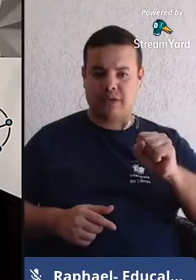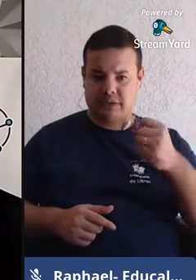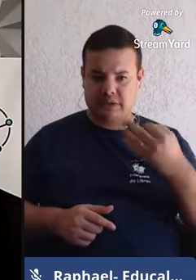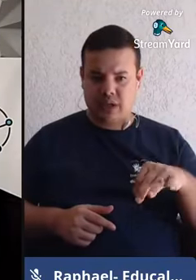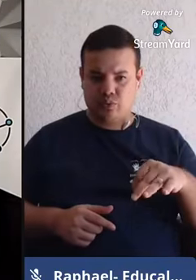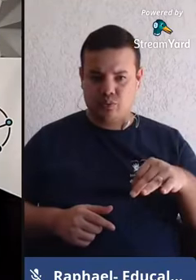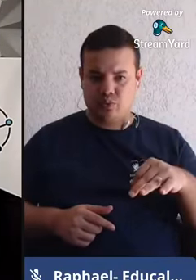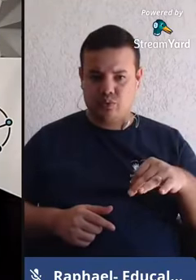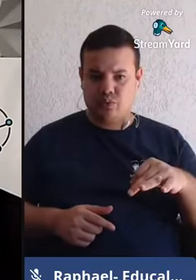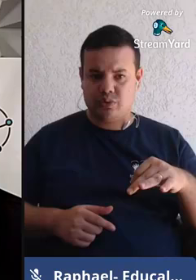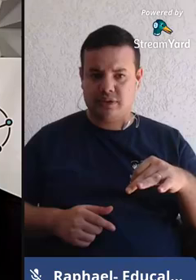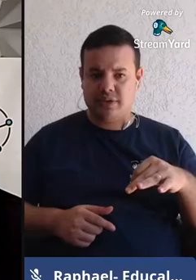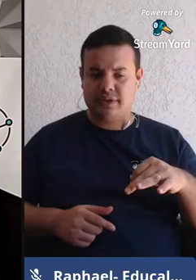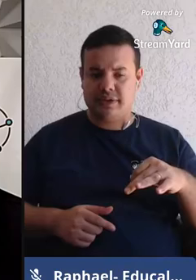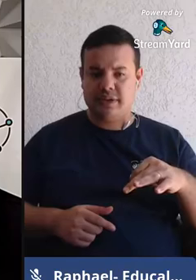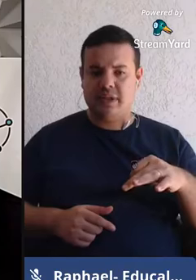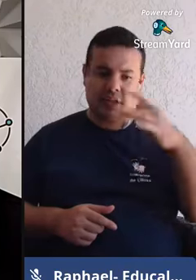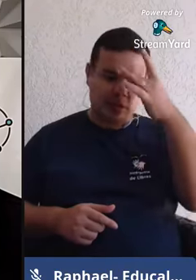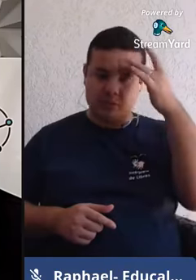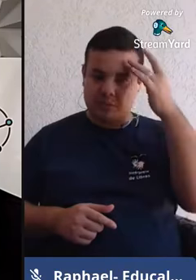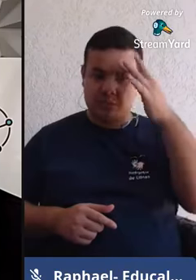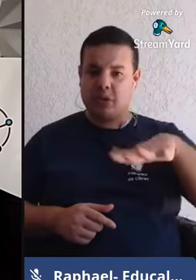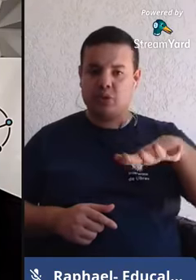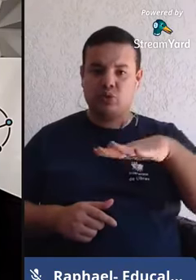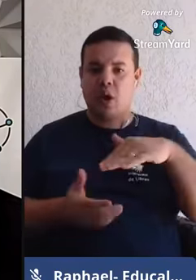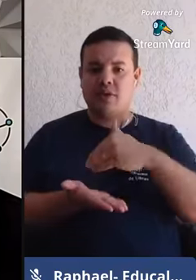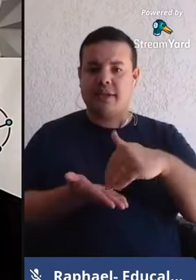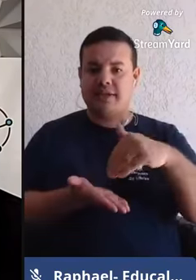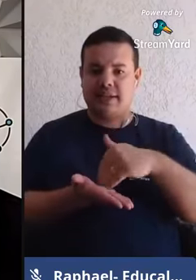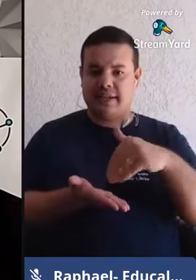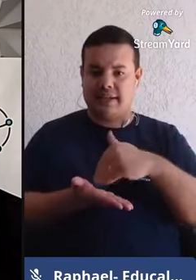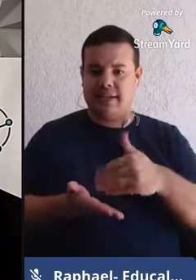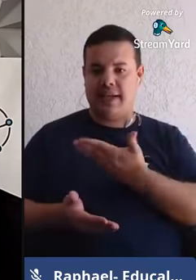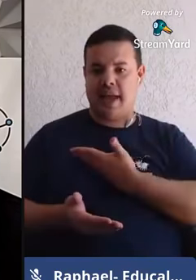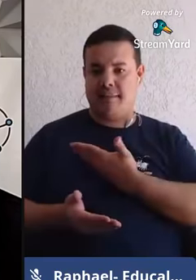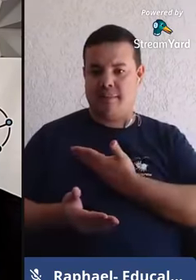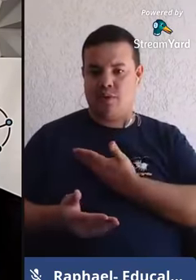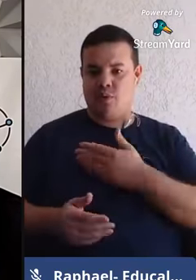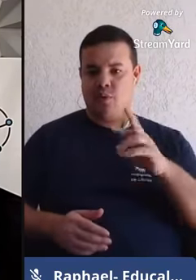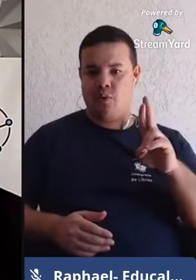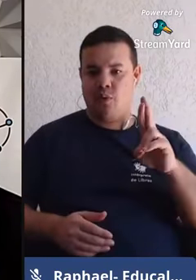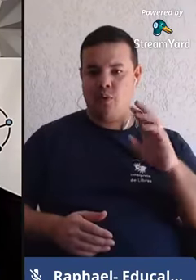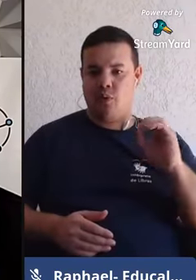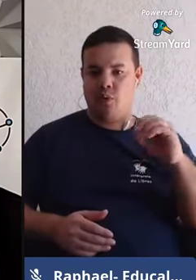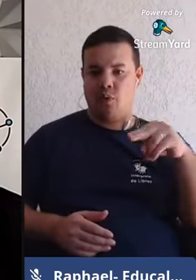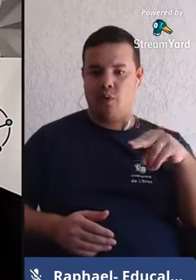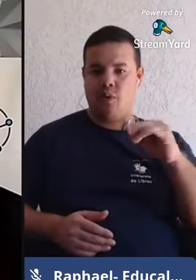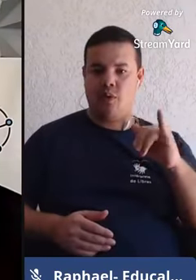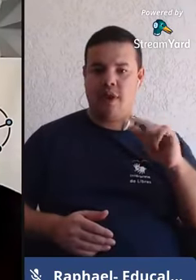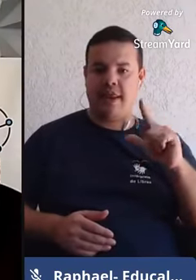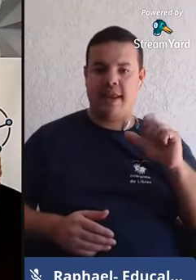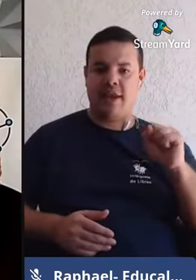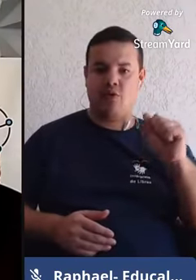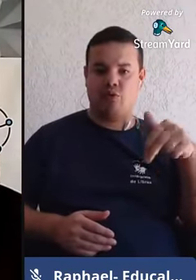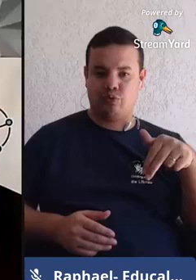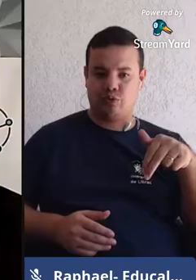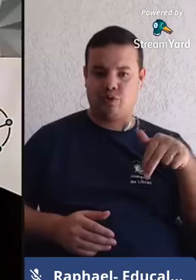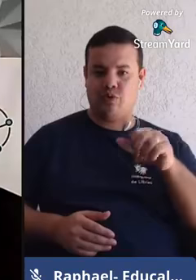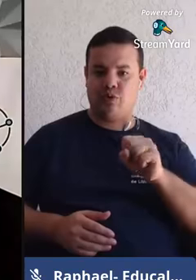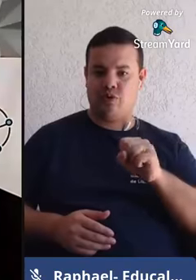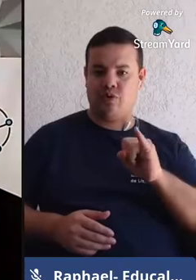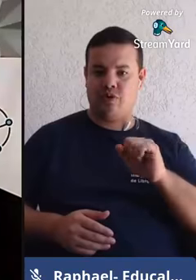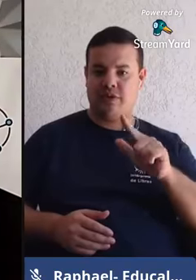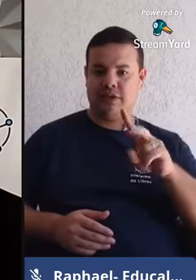Né? O pessoal da secretaria, nosso querido amigo Ronilson Silva, né? Militante. O Ronilson está